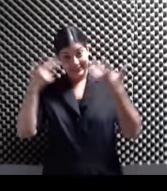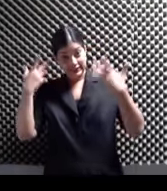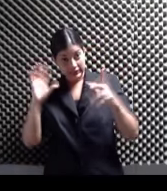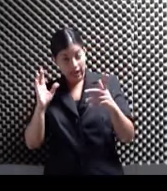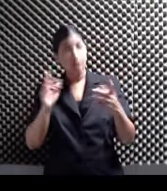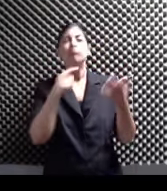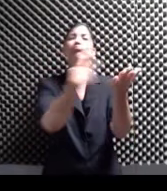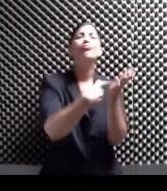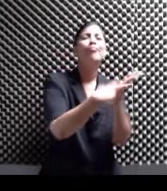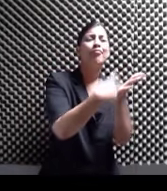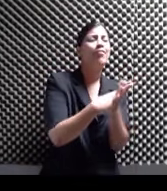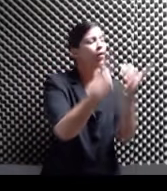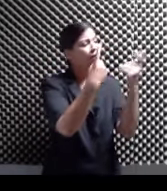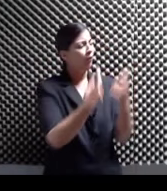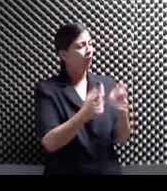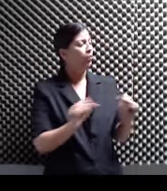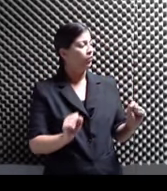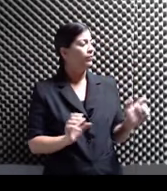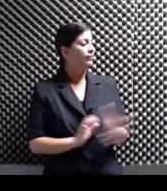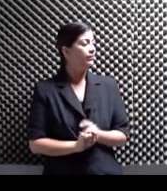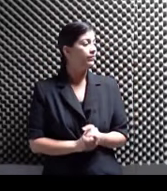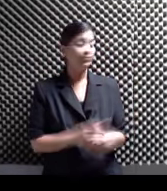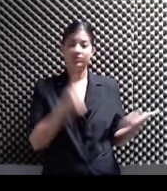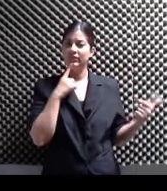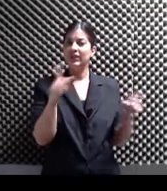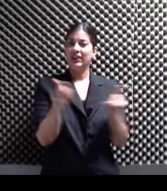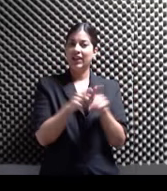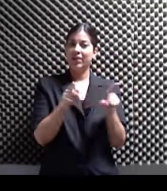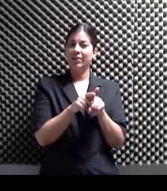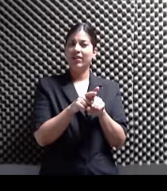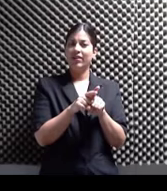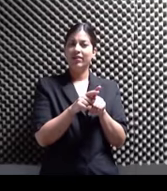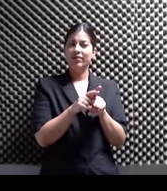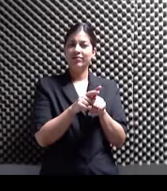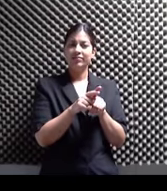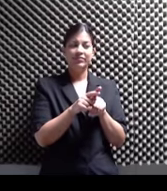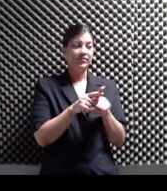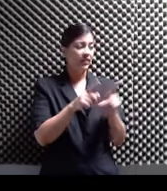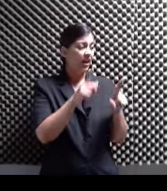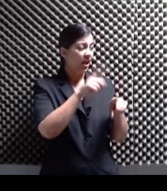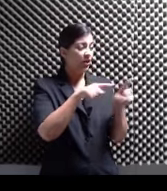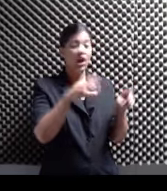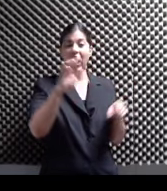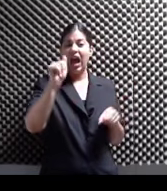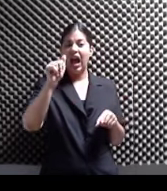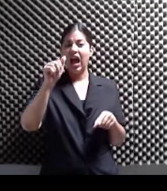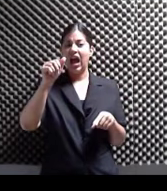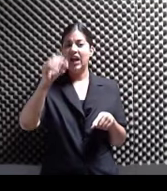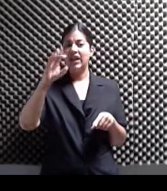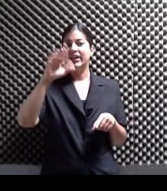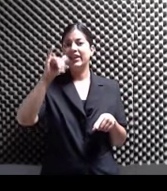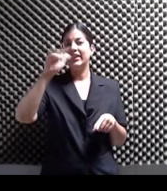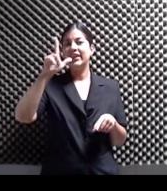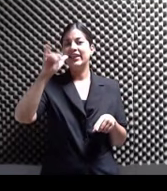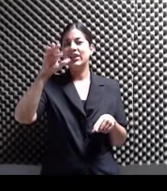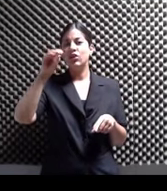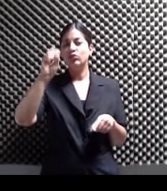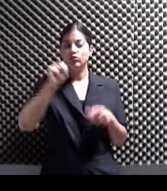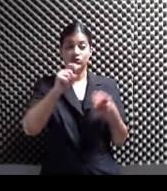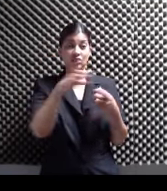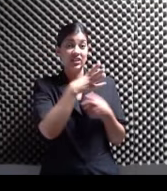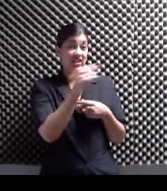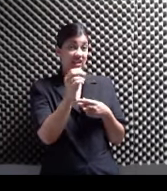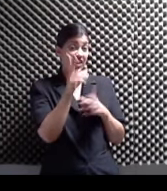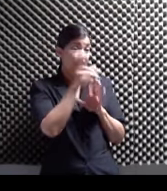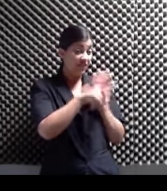una exposición de cuadritos de acrílico que se originaron por cada uno de los cuentos. Ajá. Excelente. Tendremos eso y unos videitos, entonces que yo